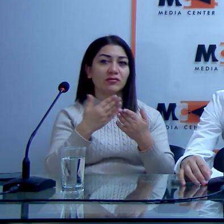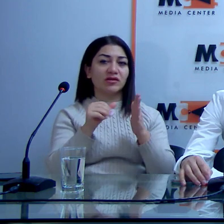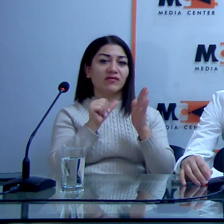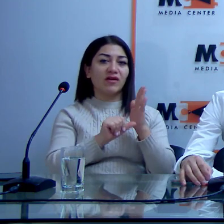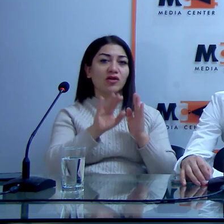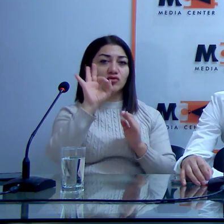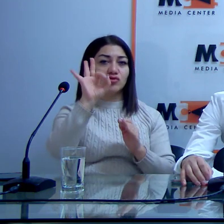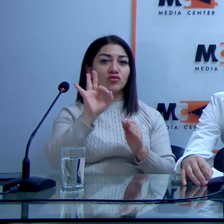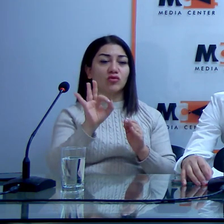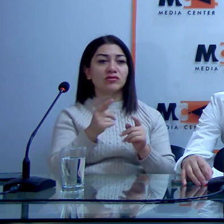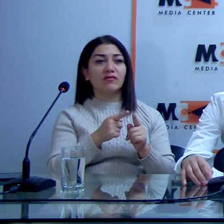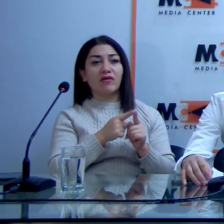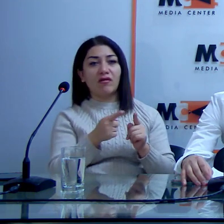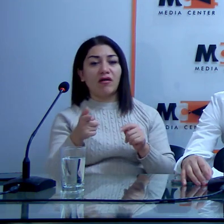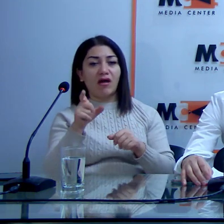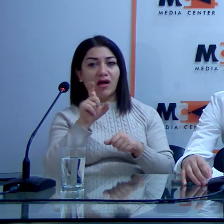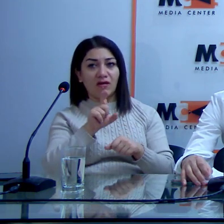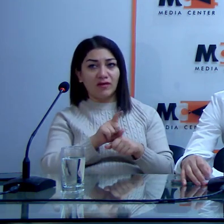ավել դեպքերում